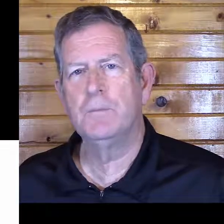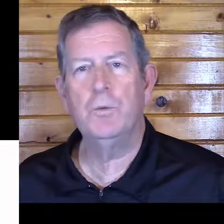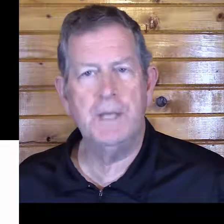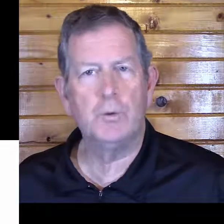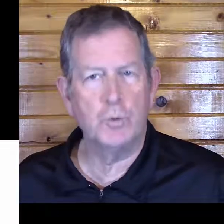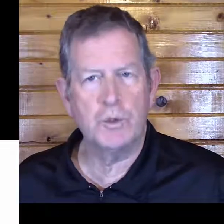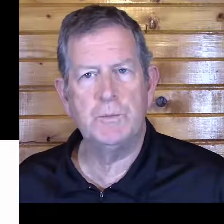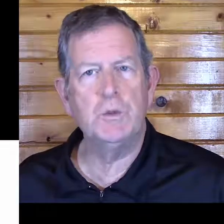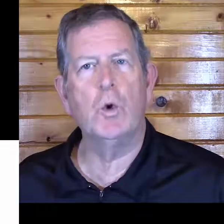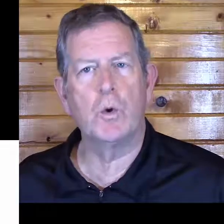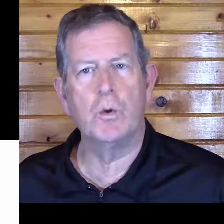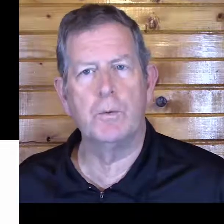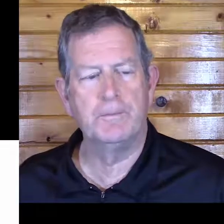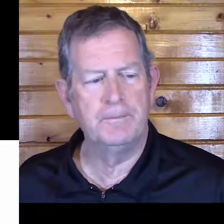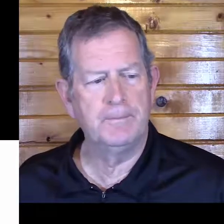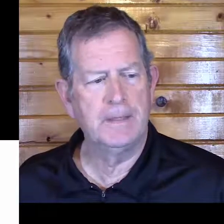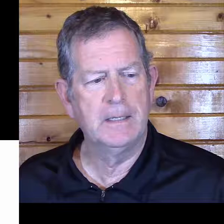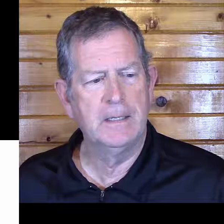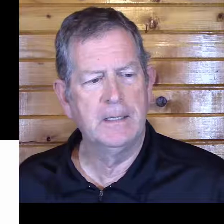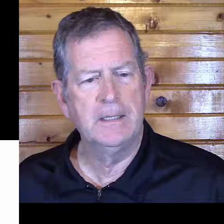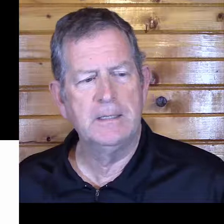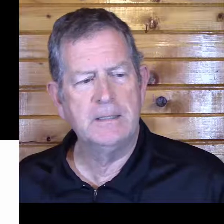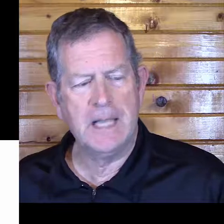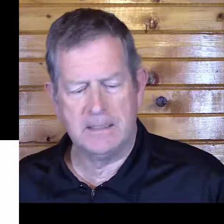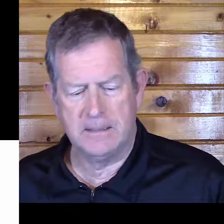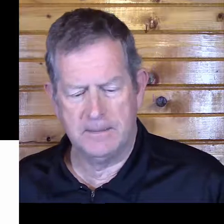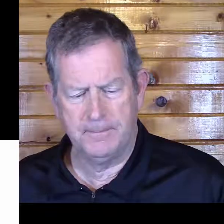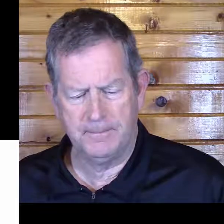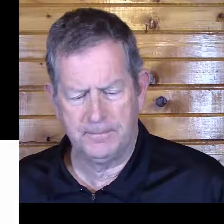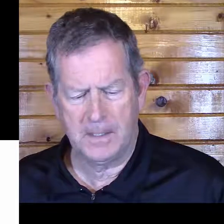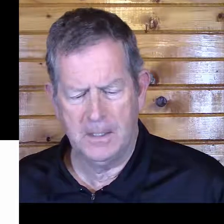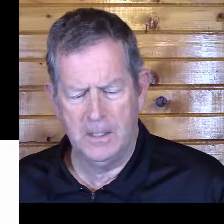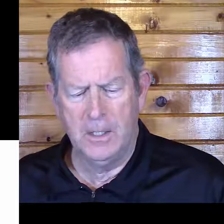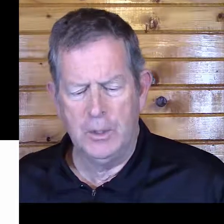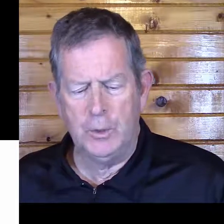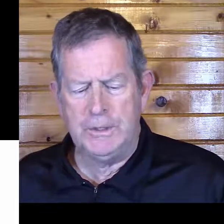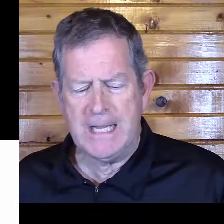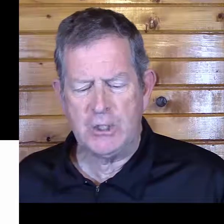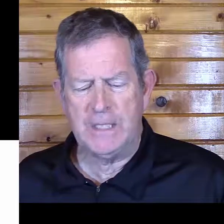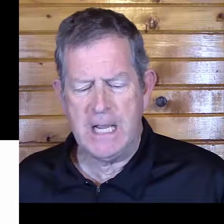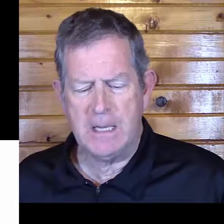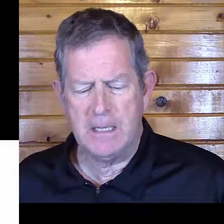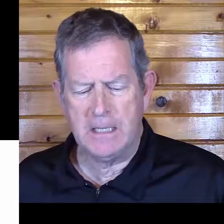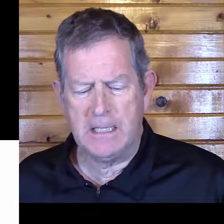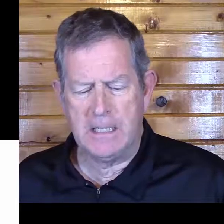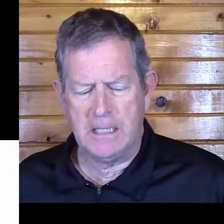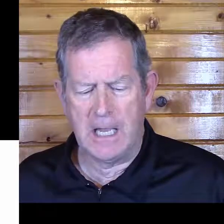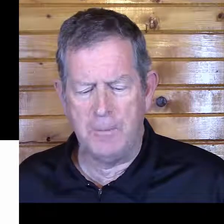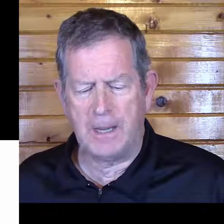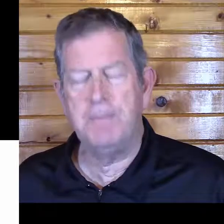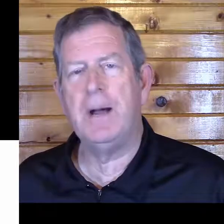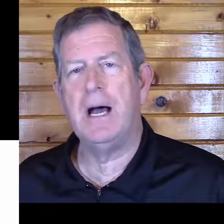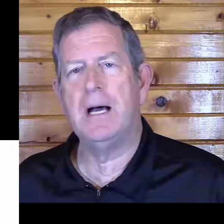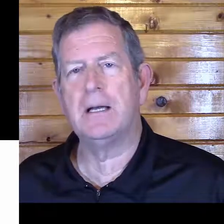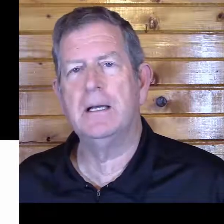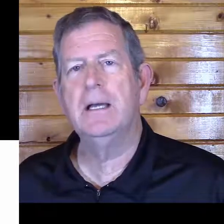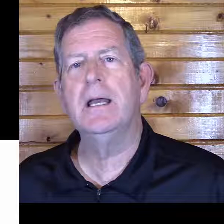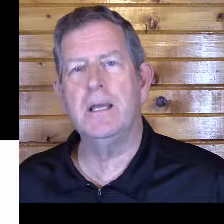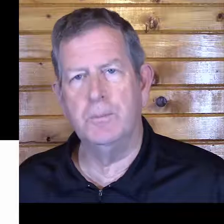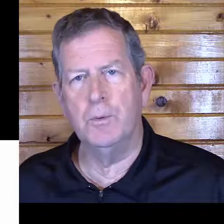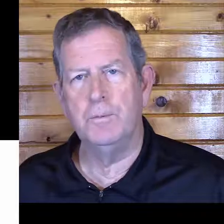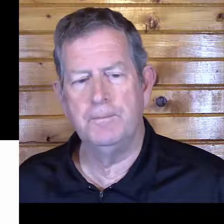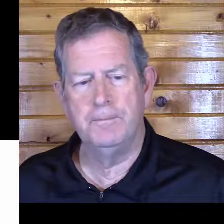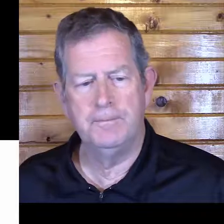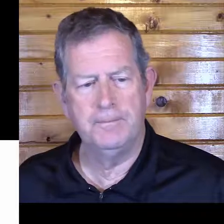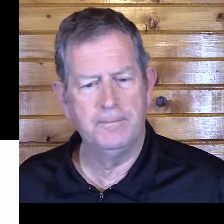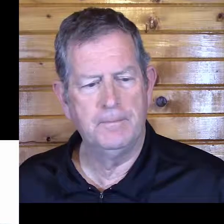content ou bien dont je suis heureux. 7. Le déjeuner qu'elle prépare